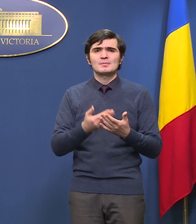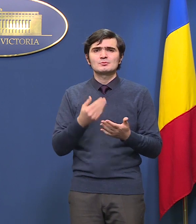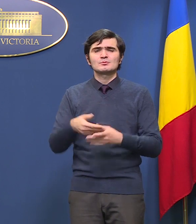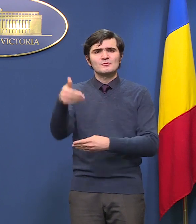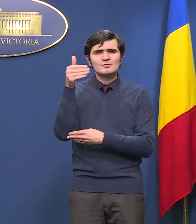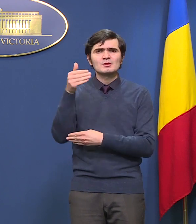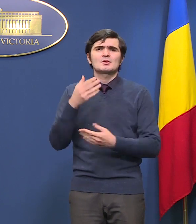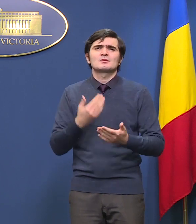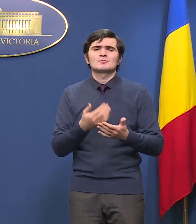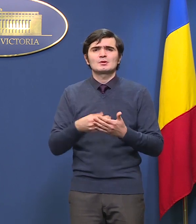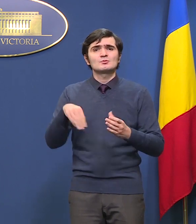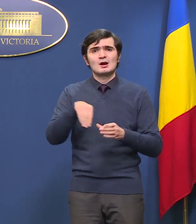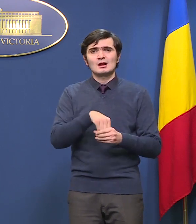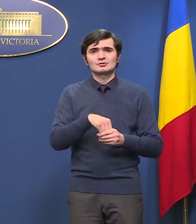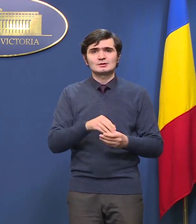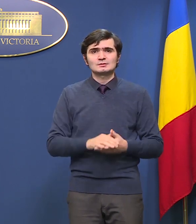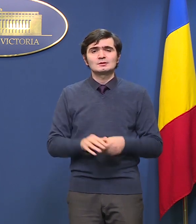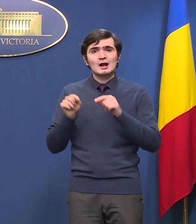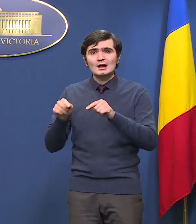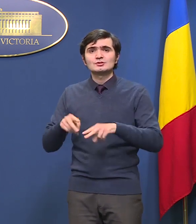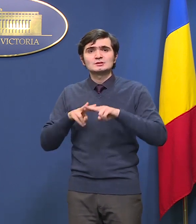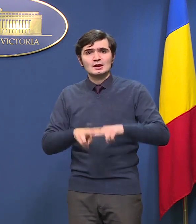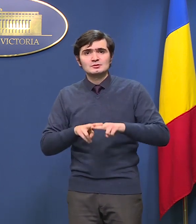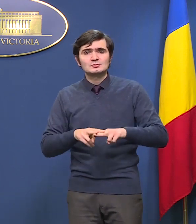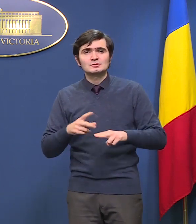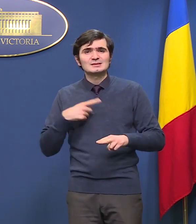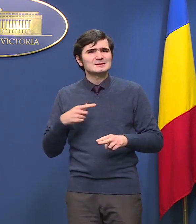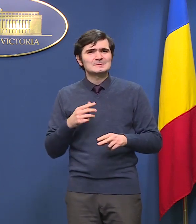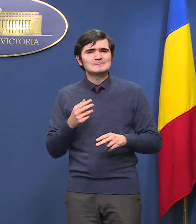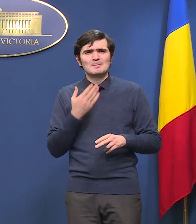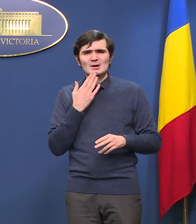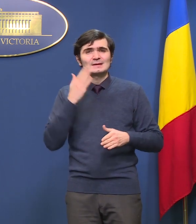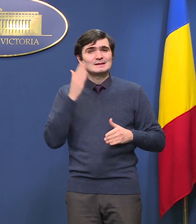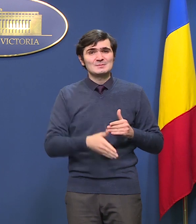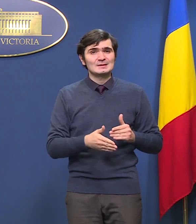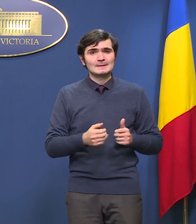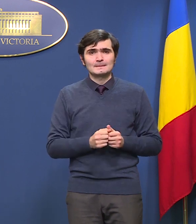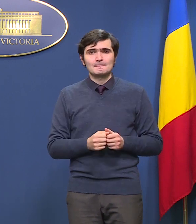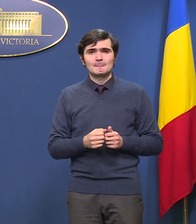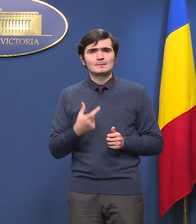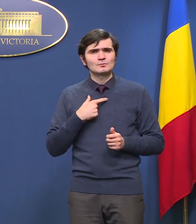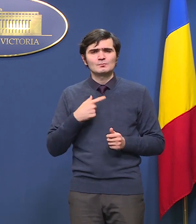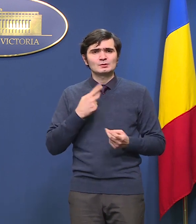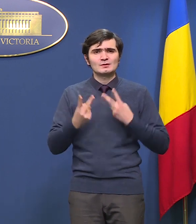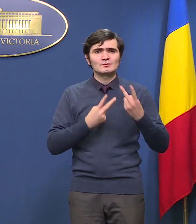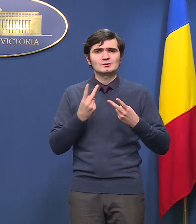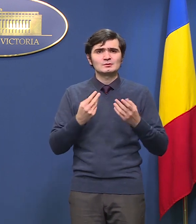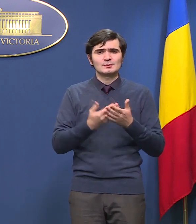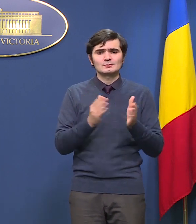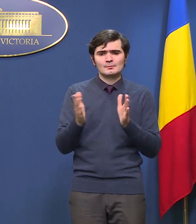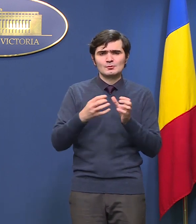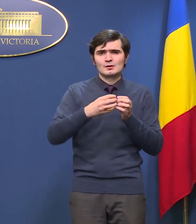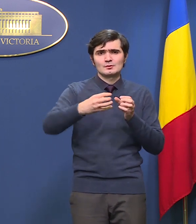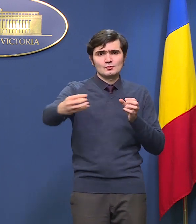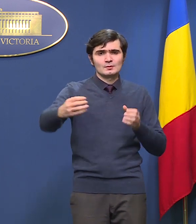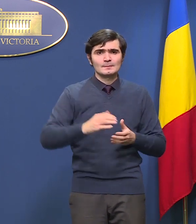și pentru angajați. Aceste resurse sunt, în schimb, limitate. Ele nu pot fi utilizate o perioadă lungă